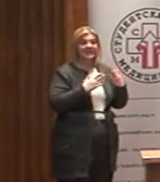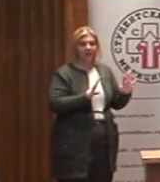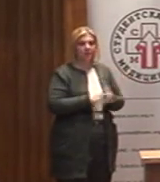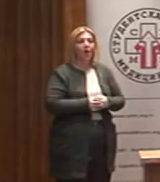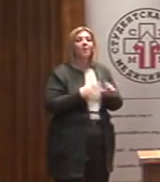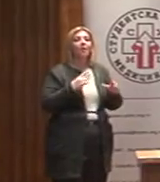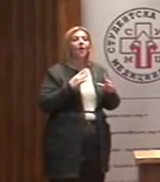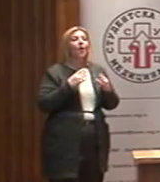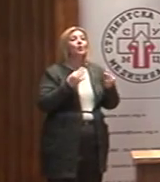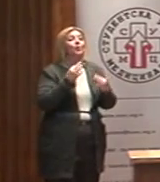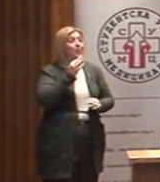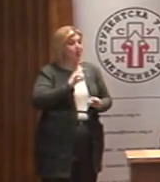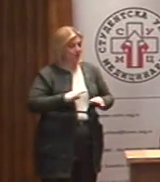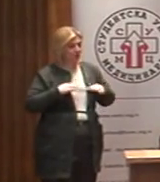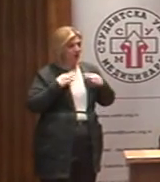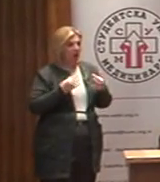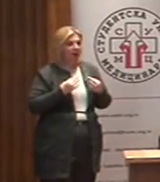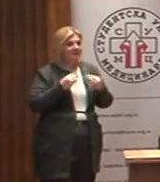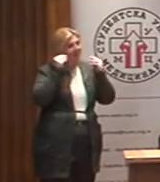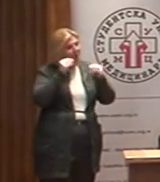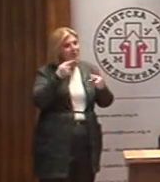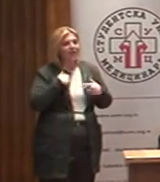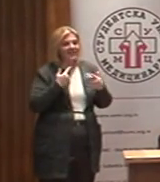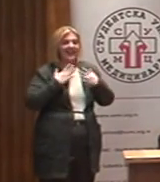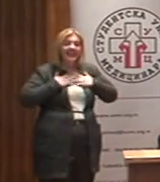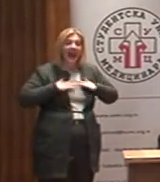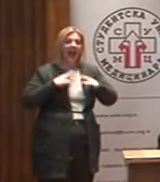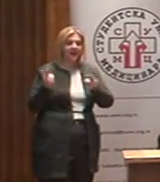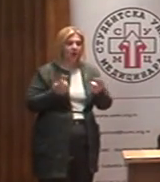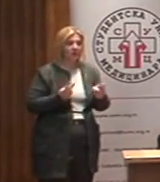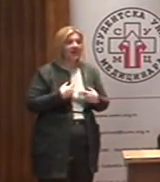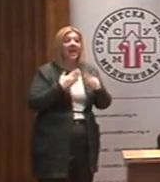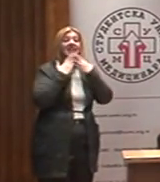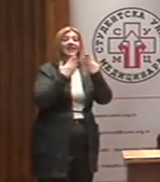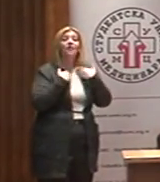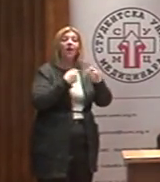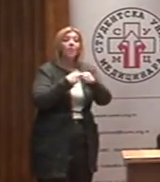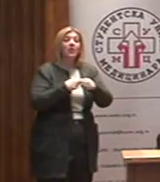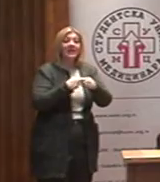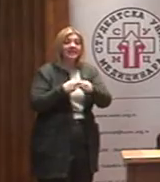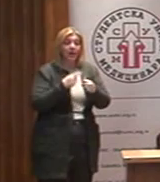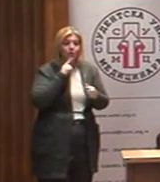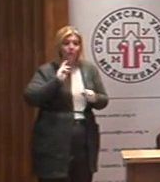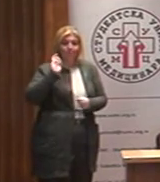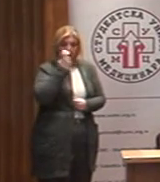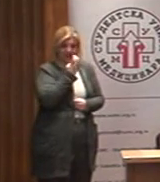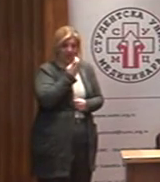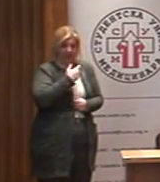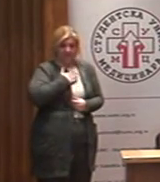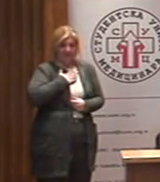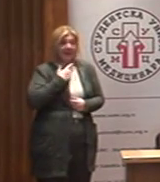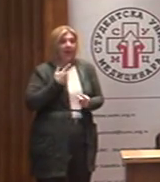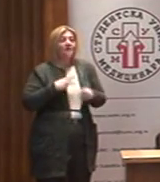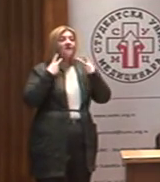Zahvaljujem. Dobro jutro, poštovane dame i gospodo. Zahvaljujem organizatorima što su me pozvali na ovako